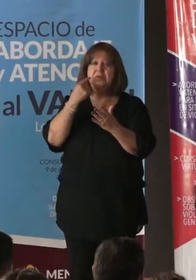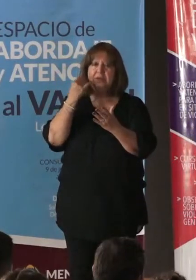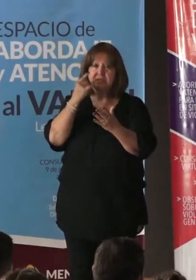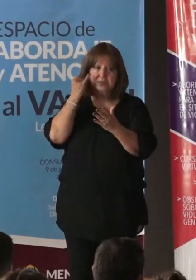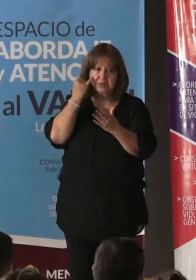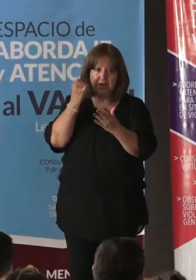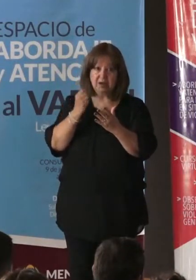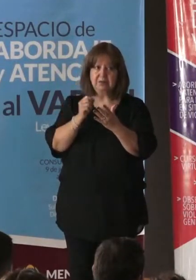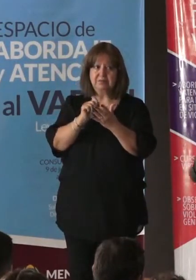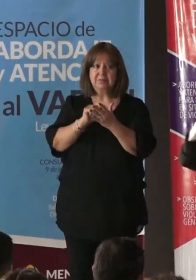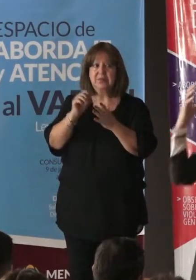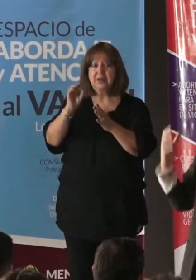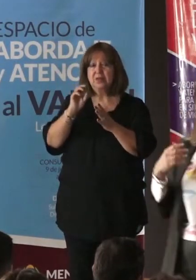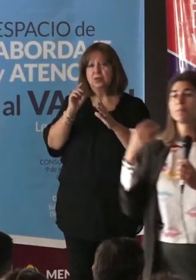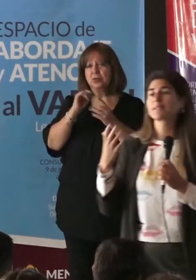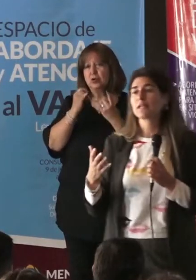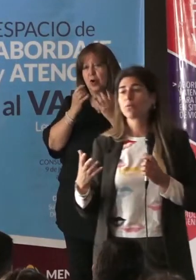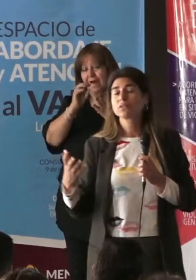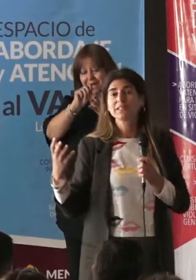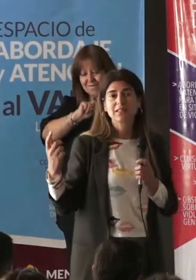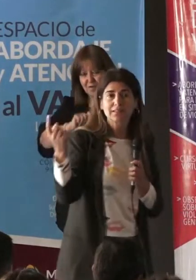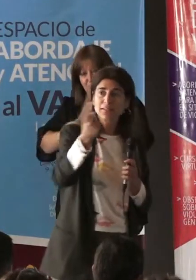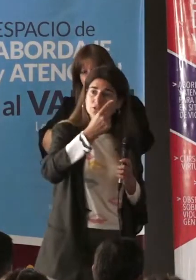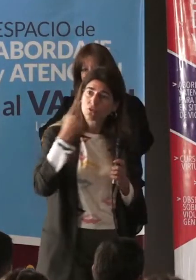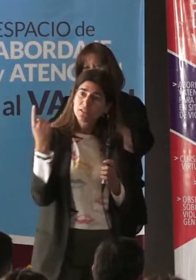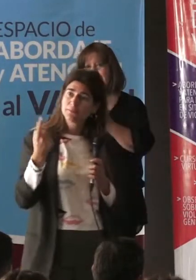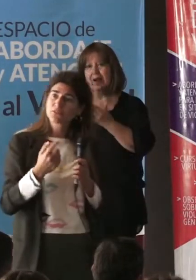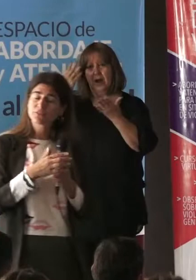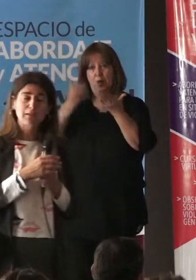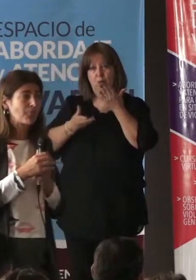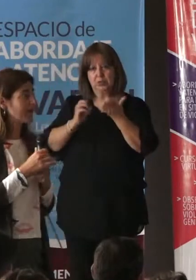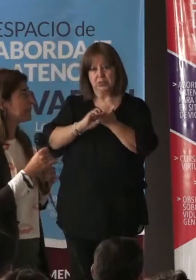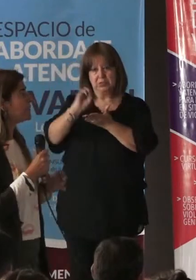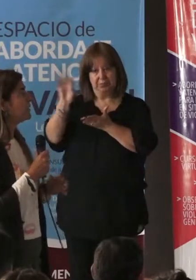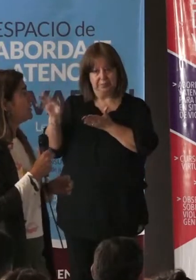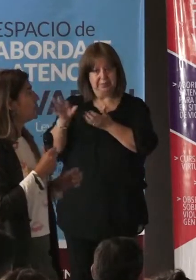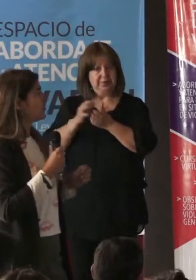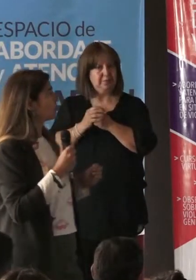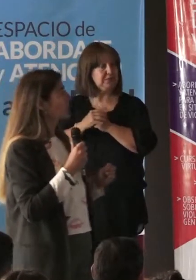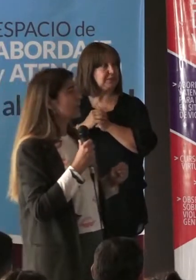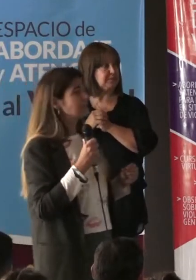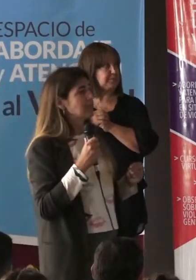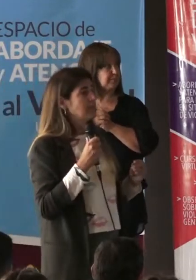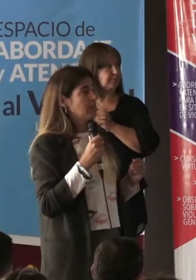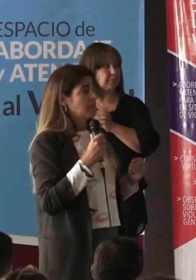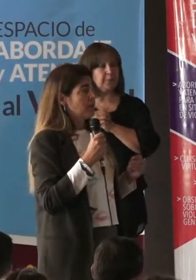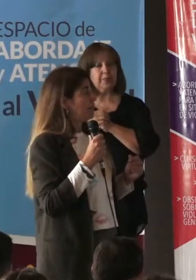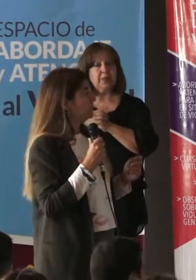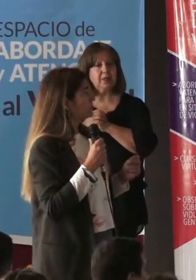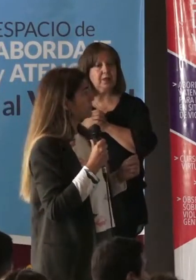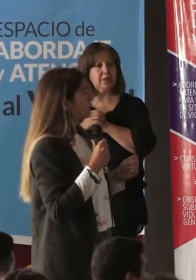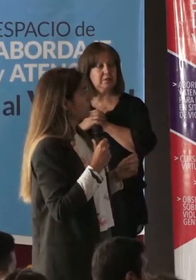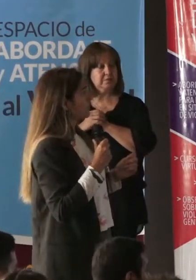aparecen en un proceso, nosotros hacemos ese informe para que la justicia tenga toda la visión de la mujer. Nosotras,